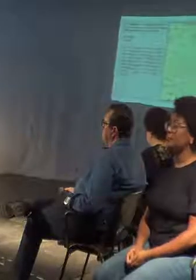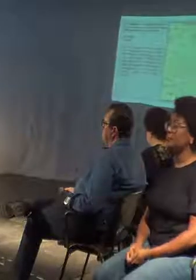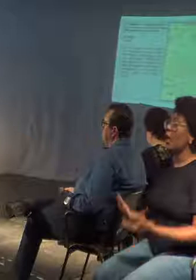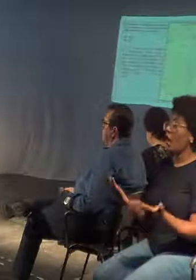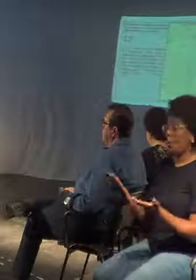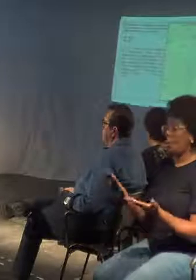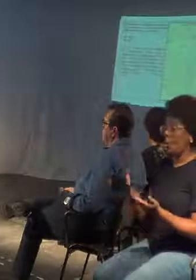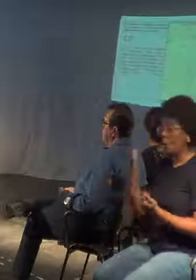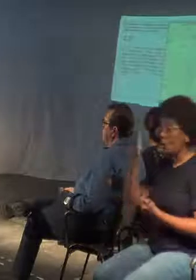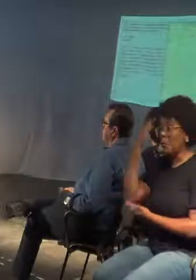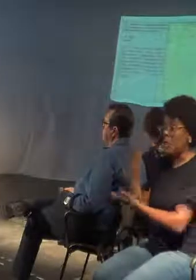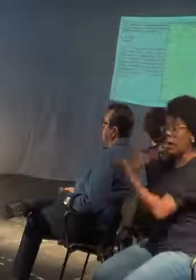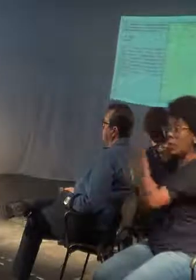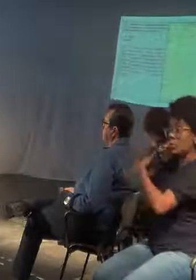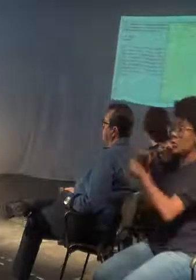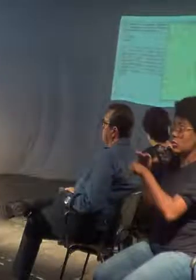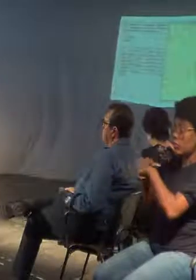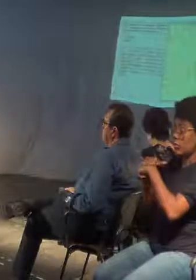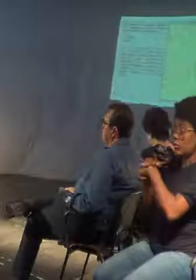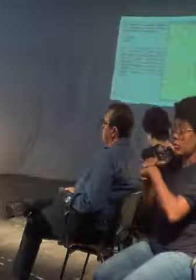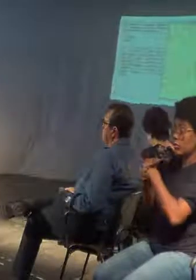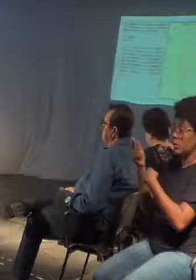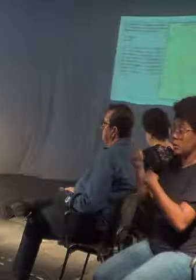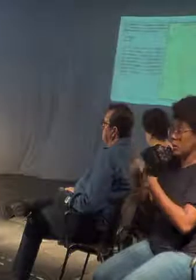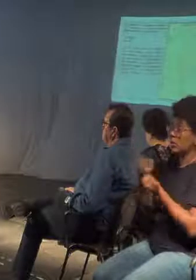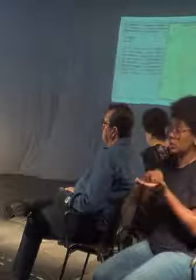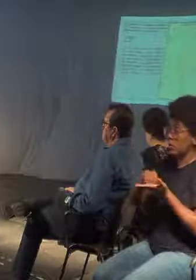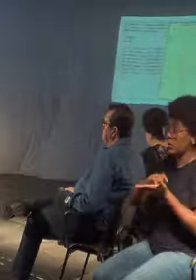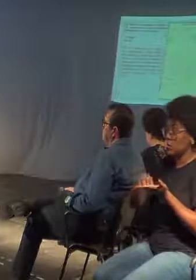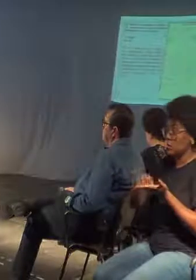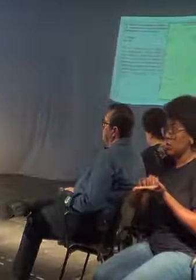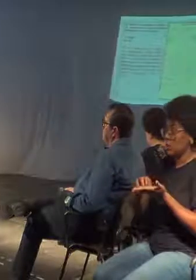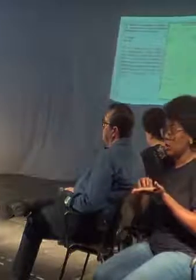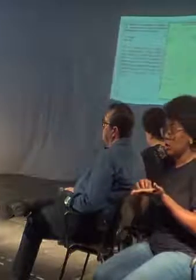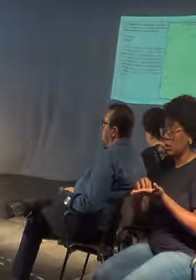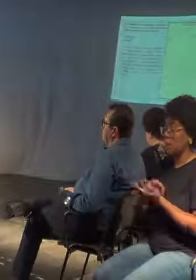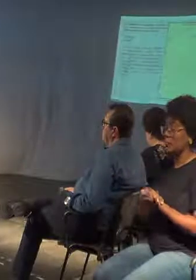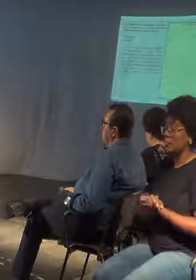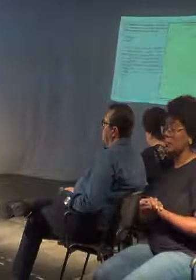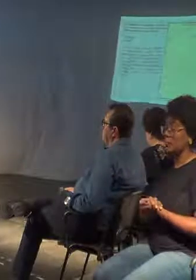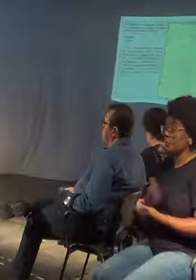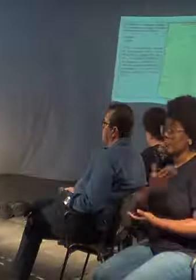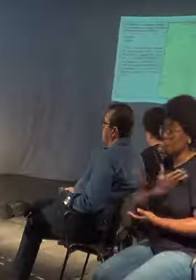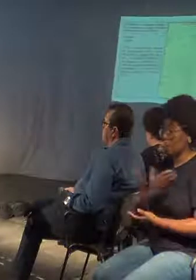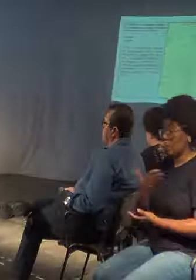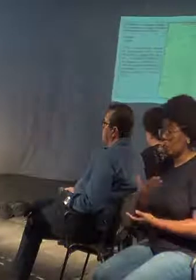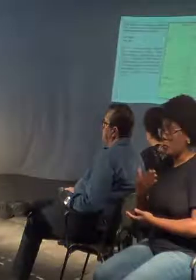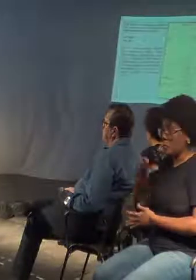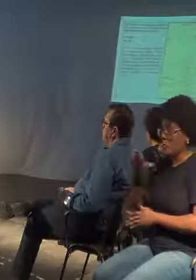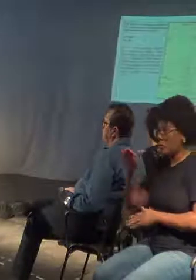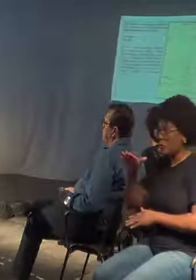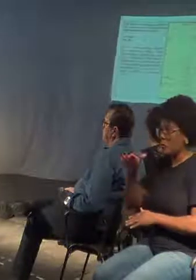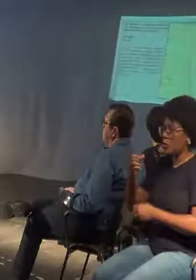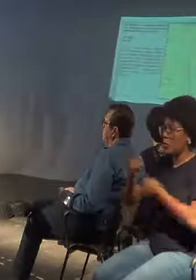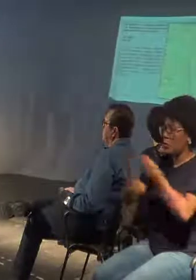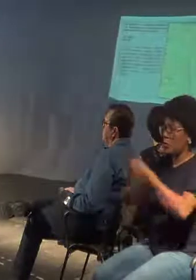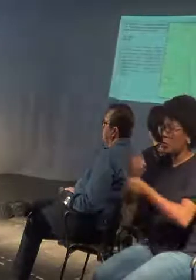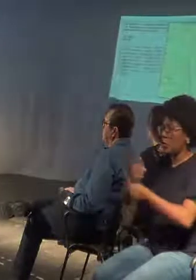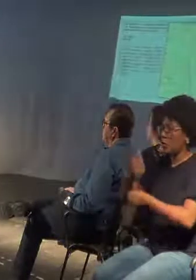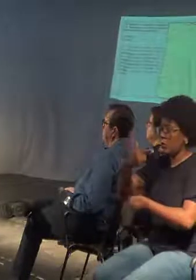momento que eu discuti com o Estado, enquanto estava aqui na Secretaria, no governo até 2012, depois, enquanto estava no